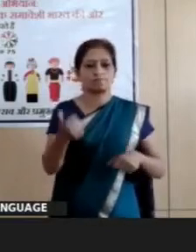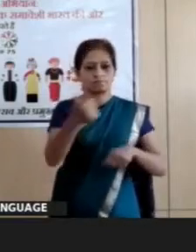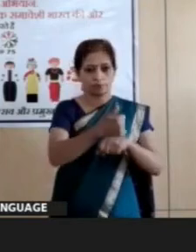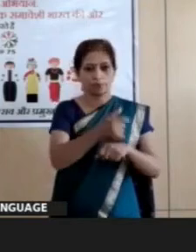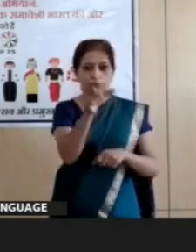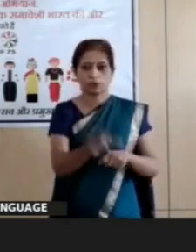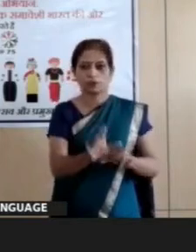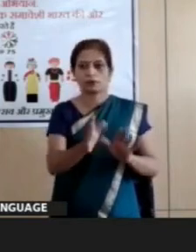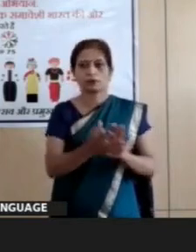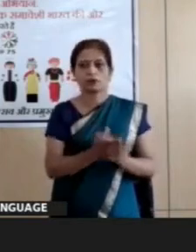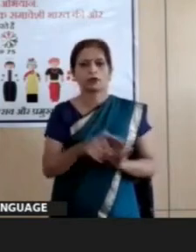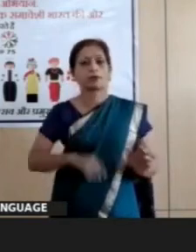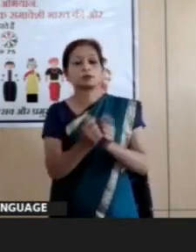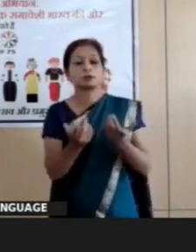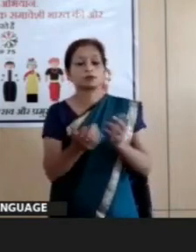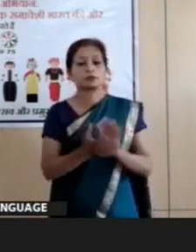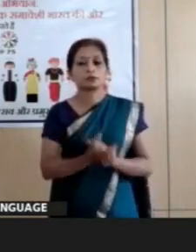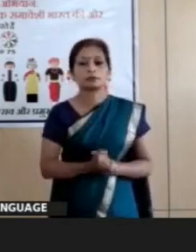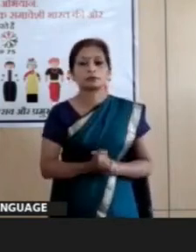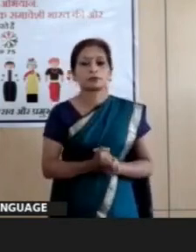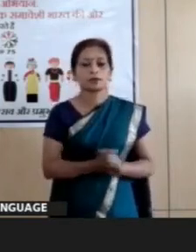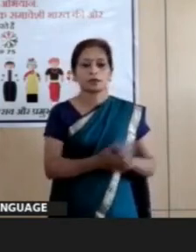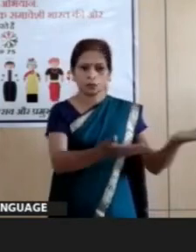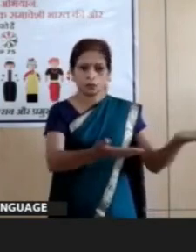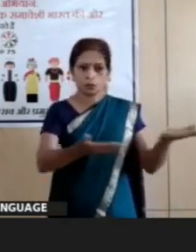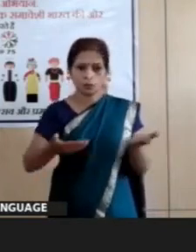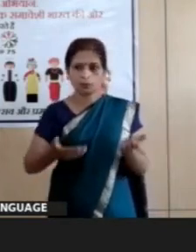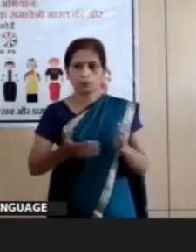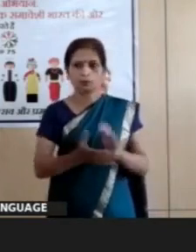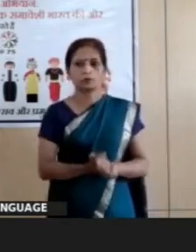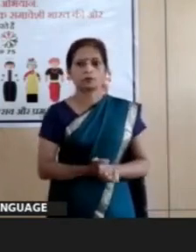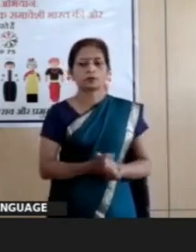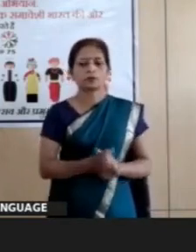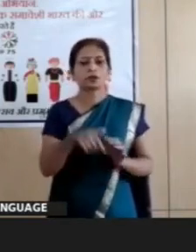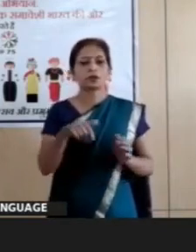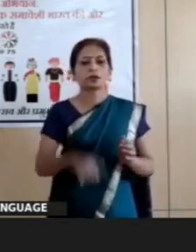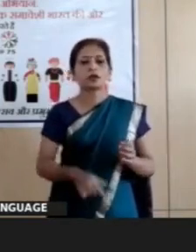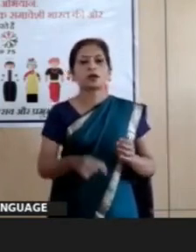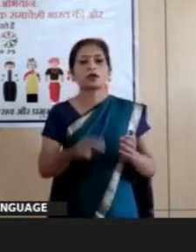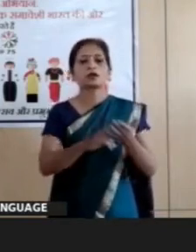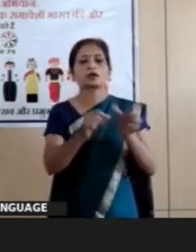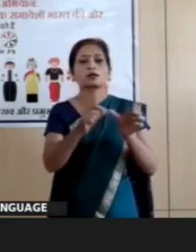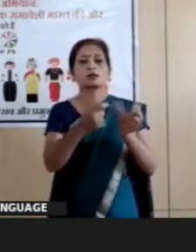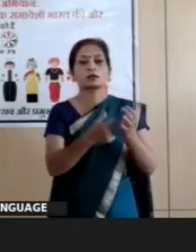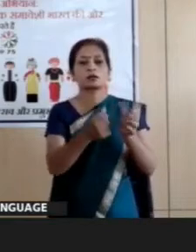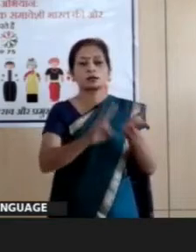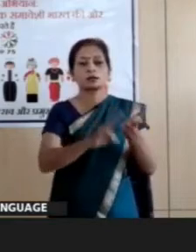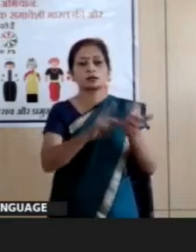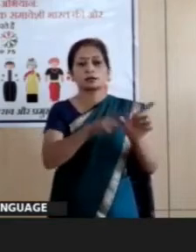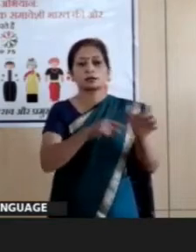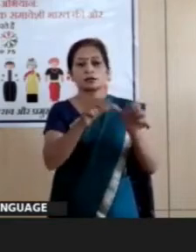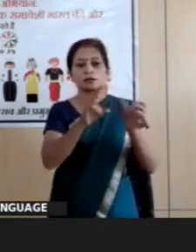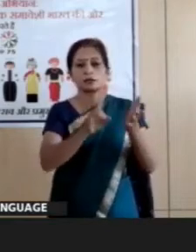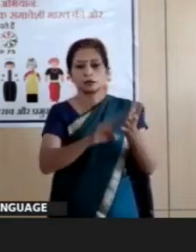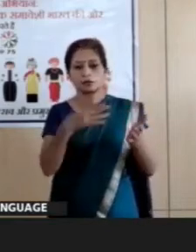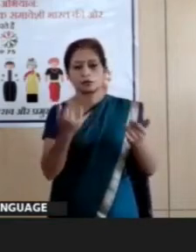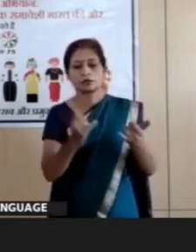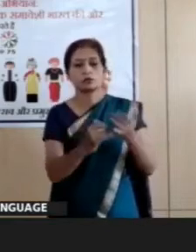सर संस्थापक सदस्य भी हैं। हमारे साथ जुड़े हैं, हम स्वागत करते हैं अभैया नारायण स्वामी जी को, कर्नाटक